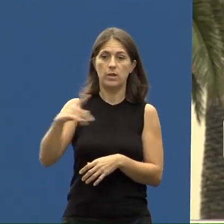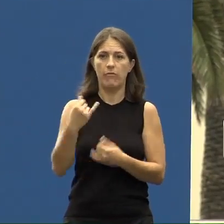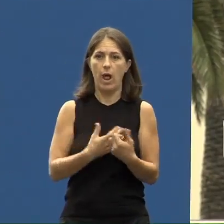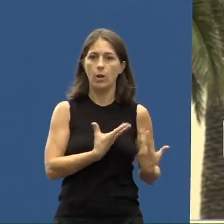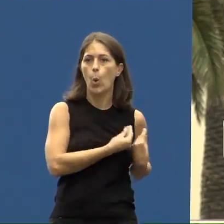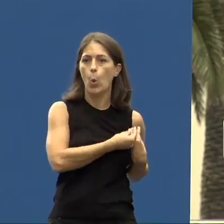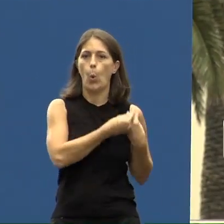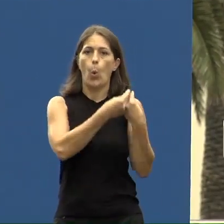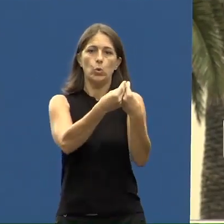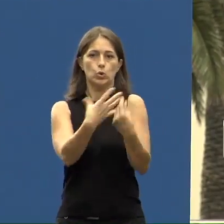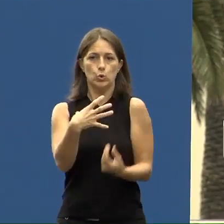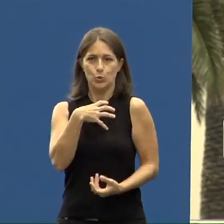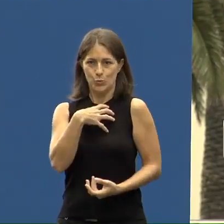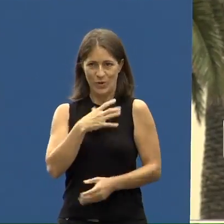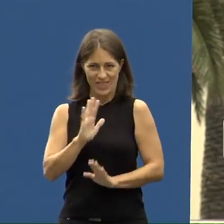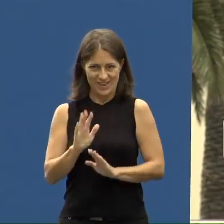Feijóo.